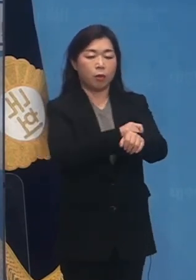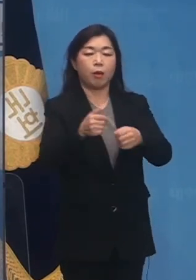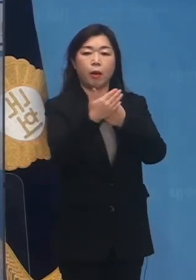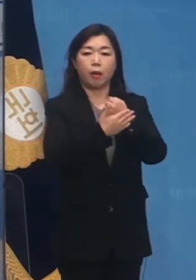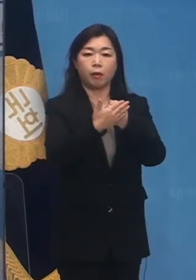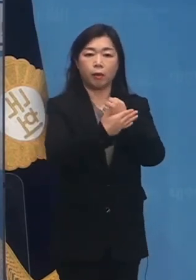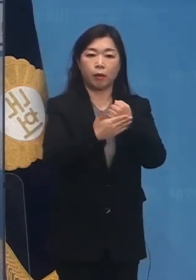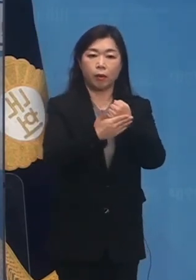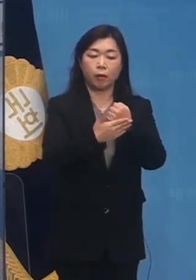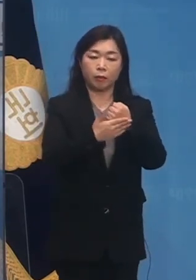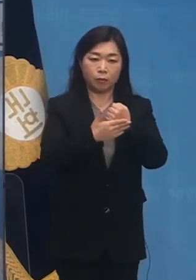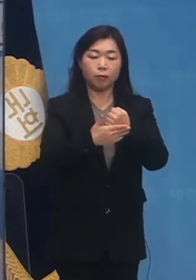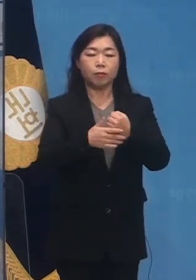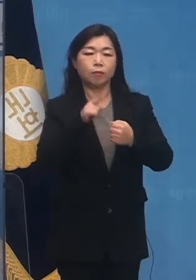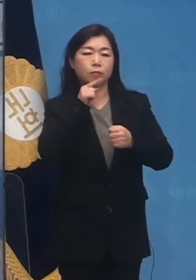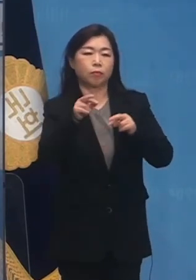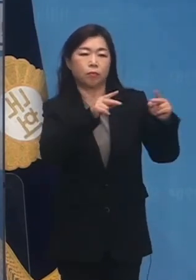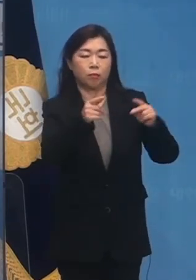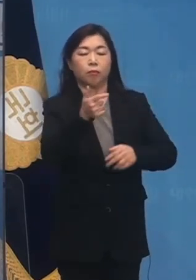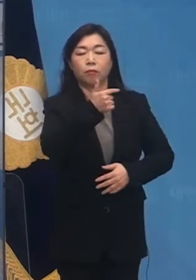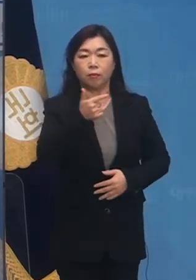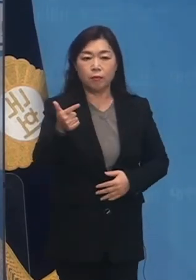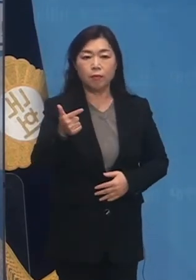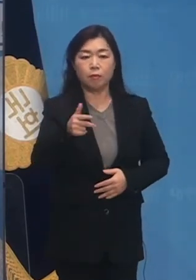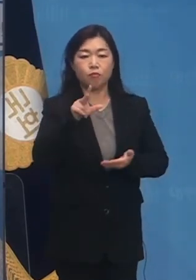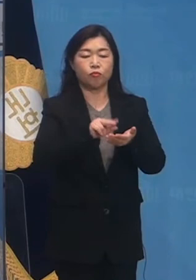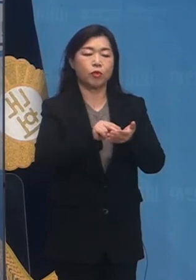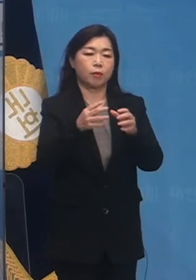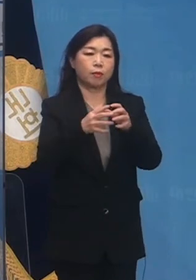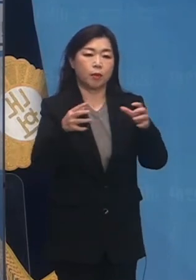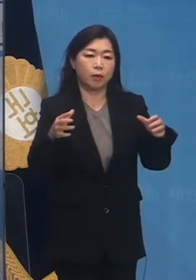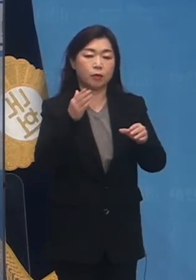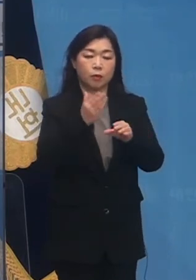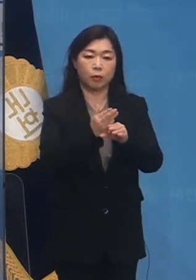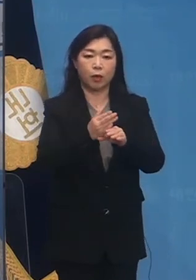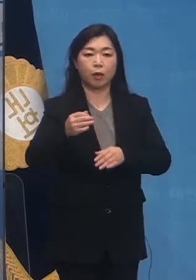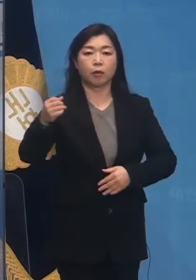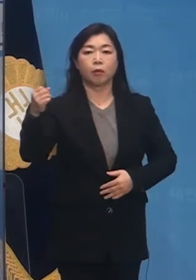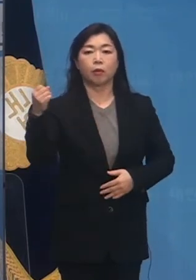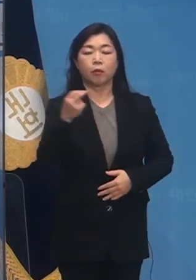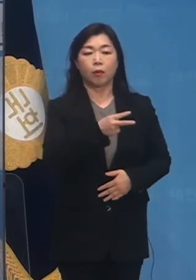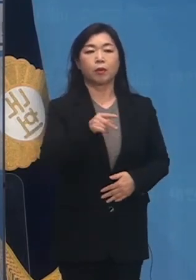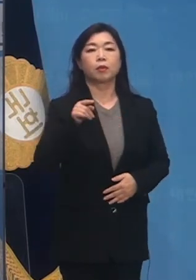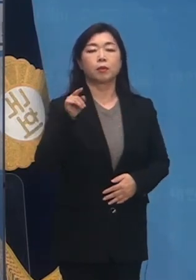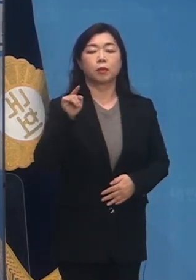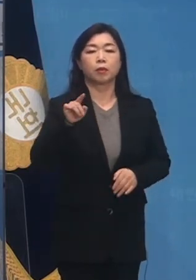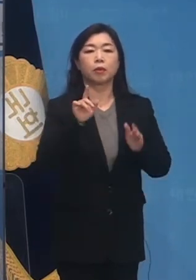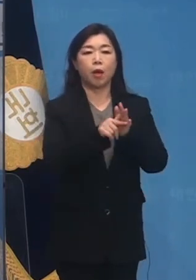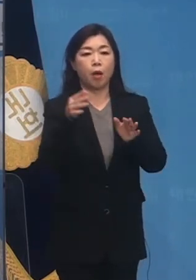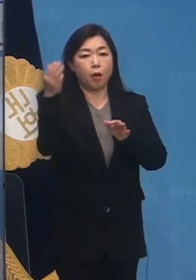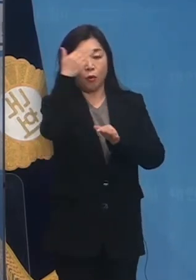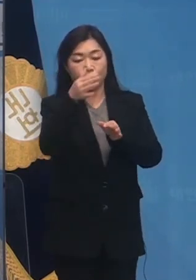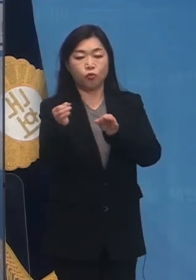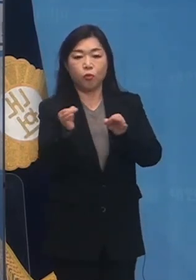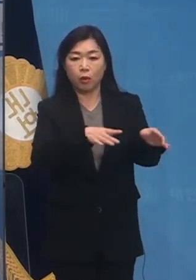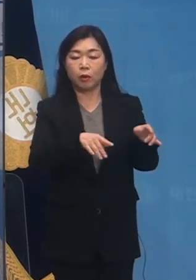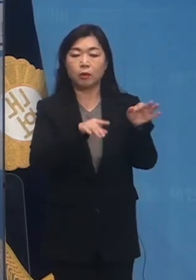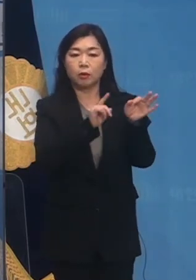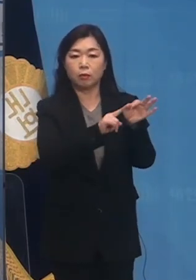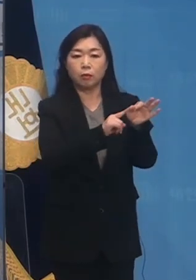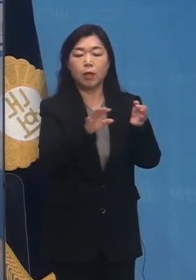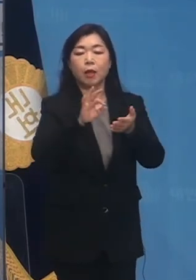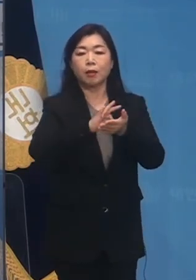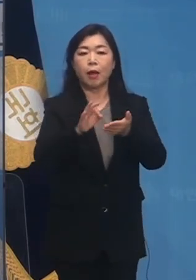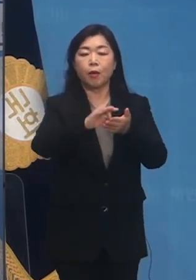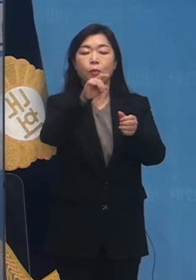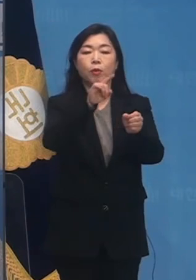특혜 시비에 지금 휘말리고 있습니다. 또한 그 후원금의